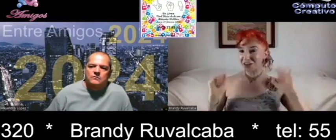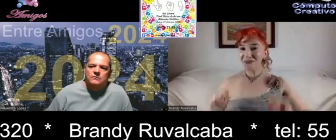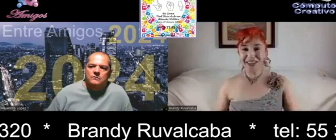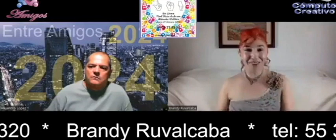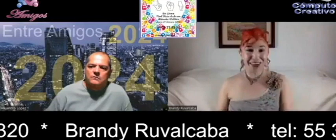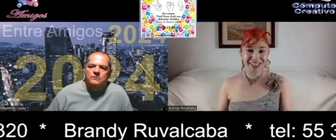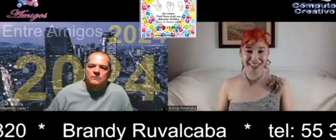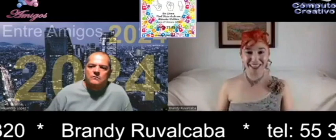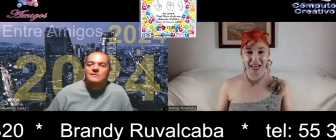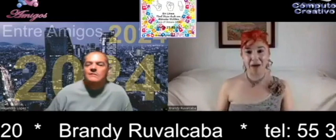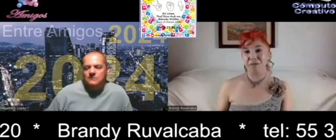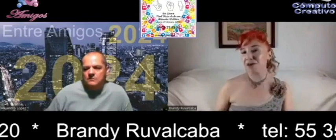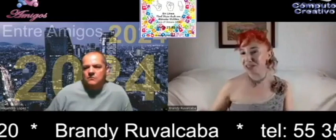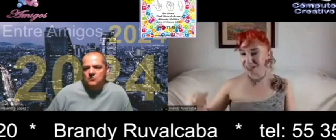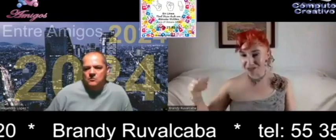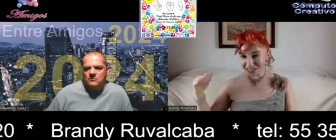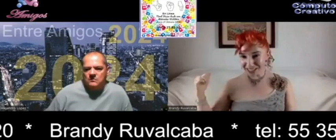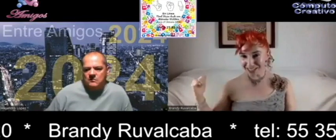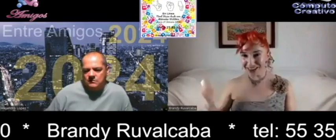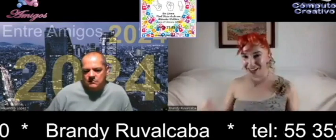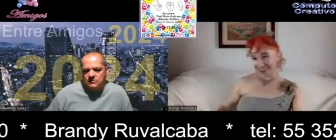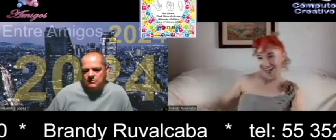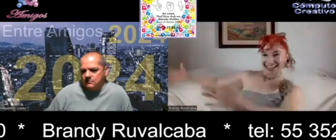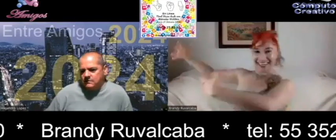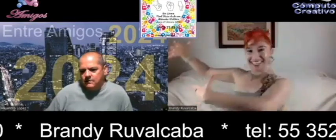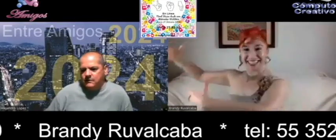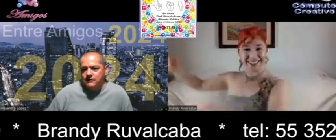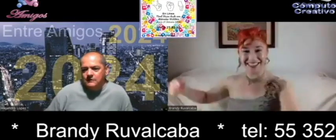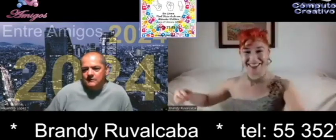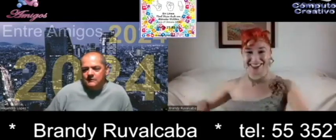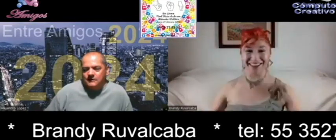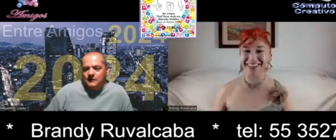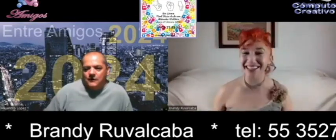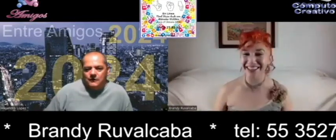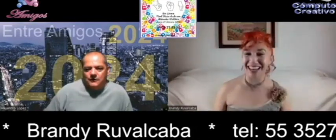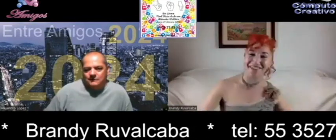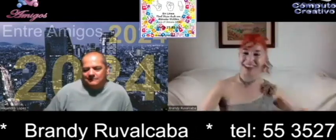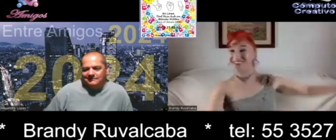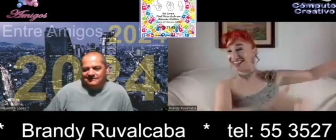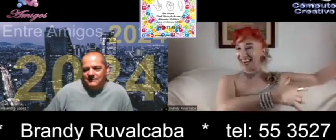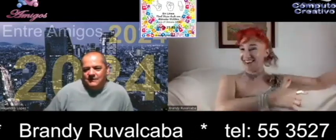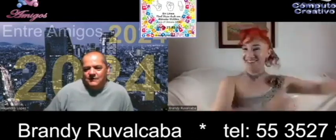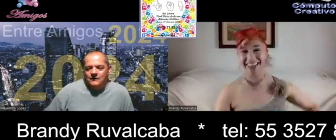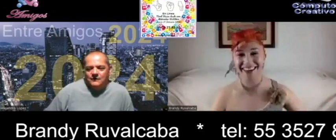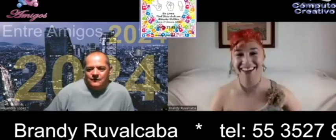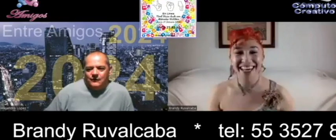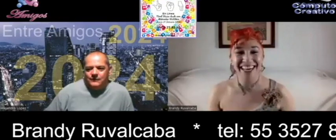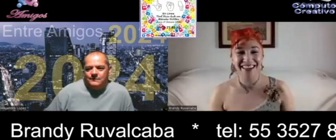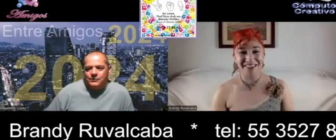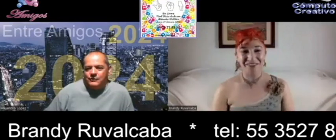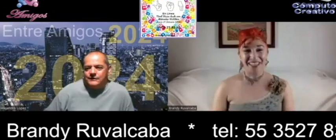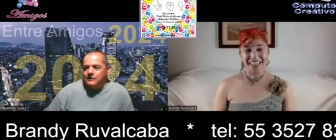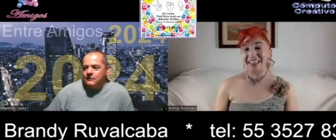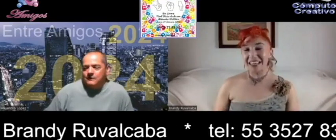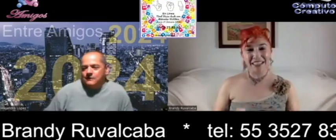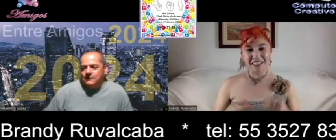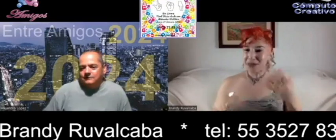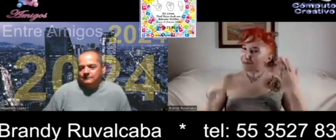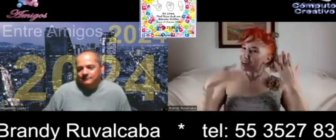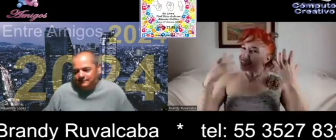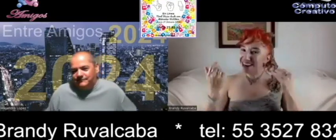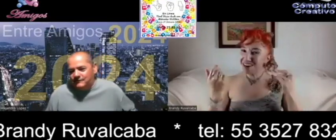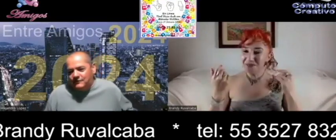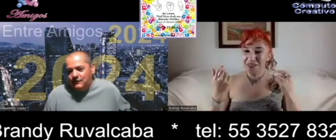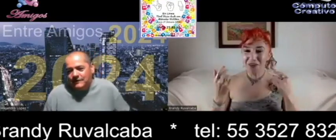quiero aprender francés, ¿a poco tienes a un francés a tu lado? Así Y que no, sortudo, ¿no? O tienes a un o, alemán, voy a aprender alemán, ¿no? o tampoco Entonces voy a